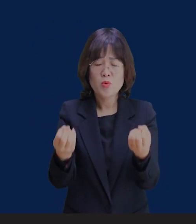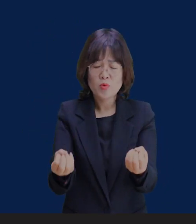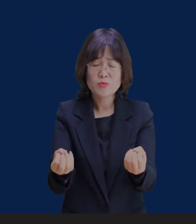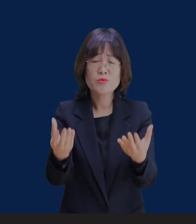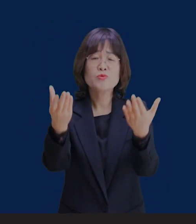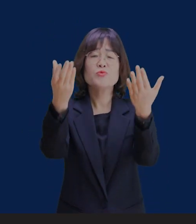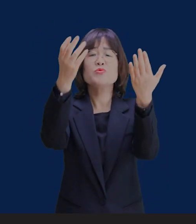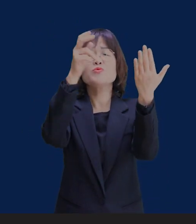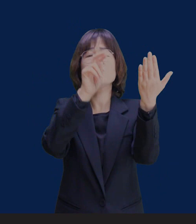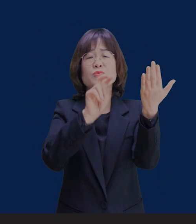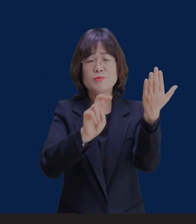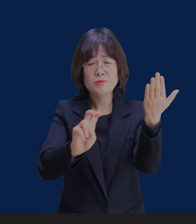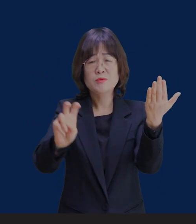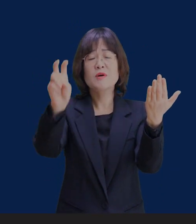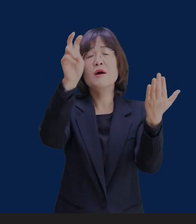이름을